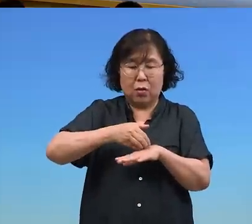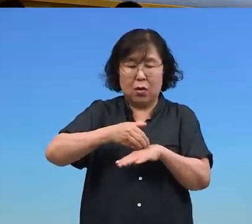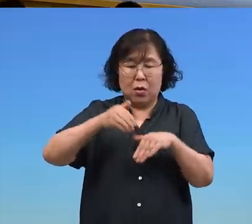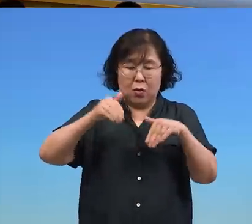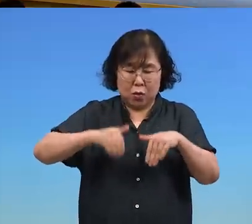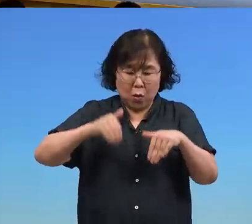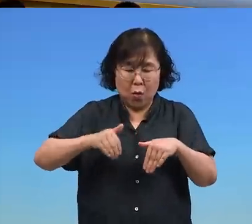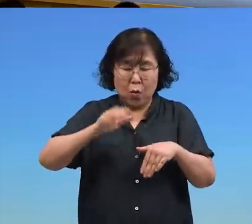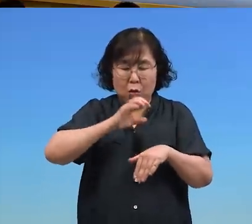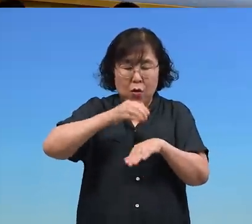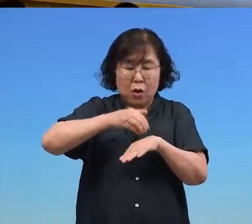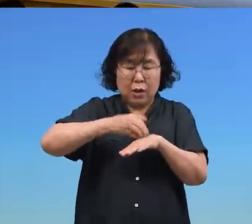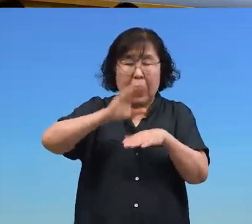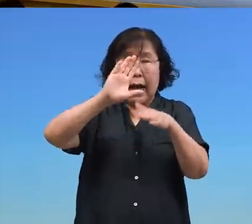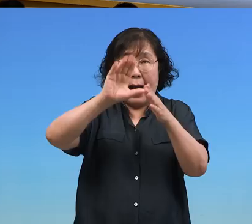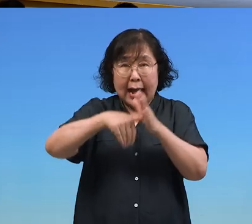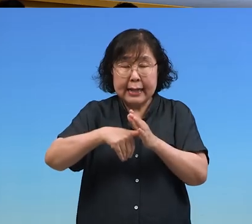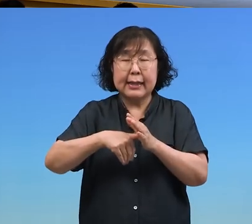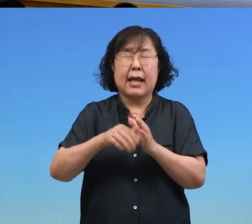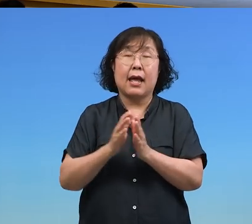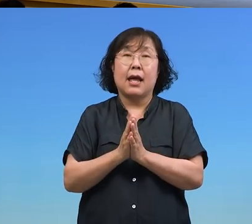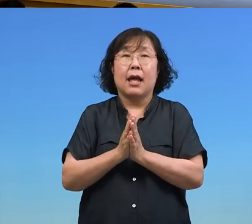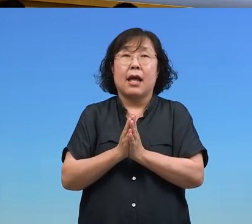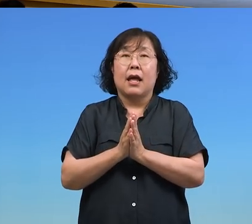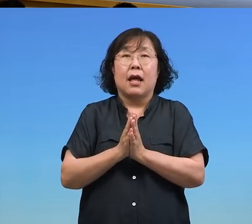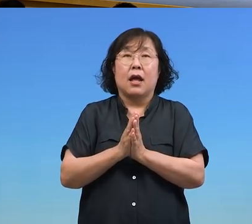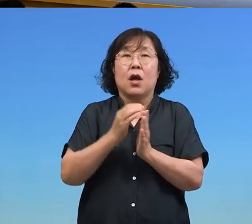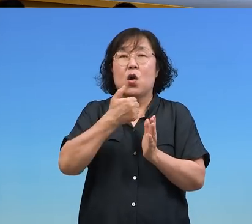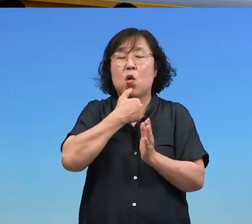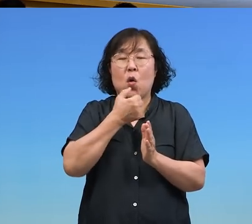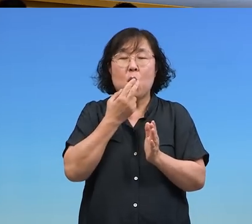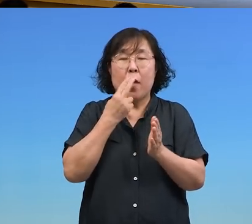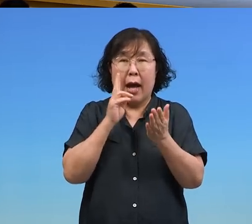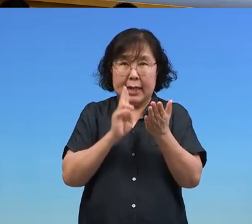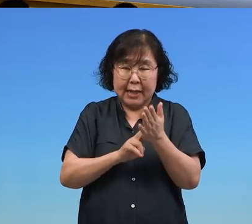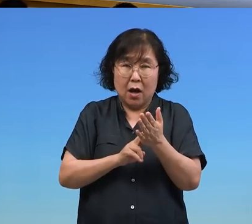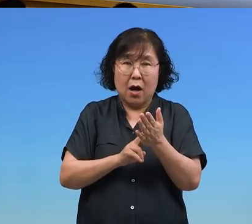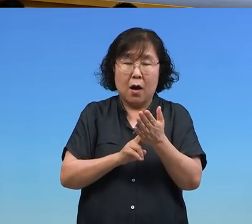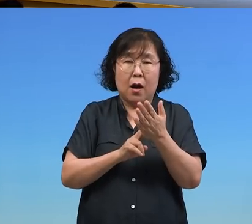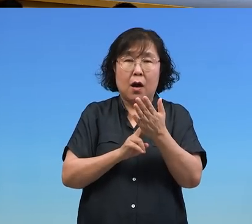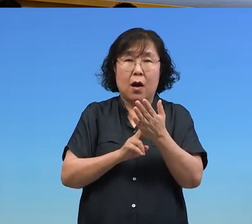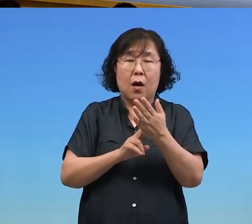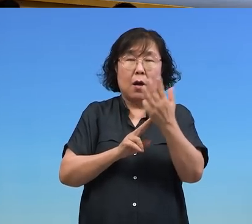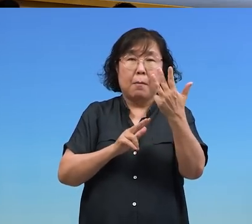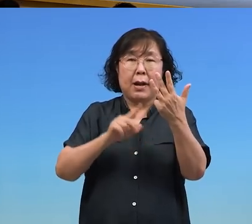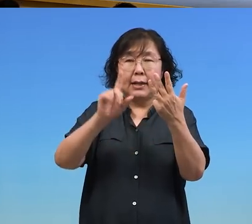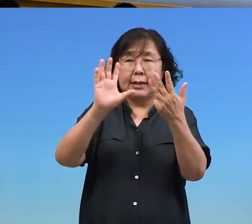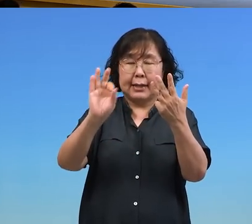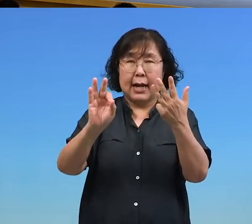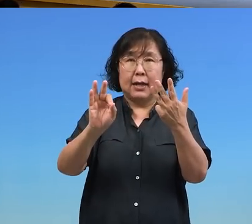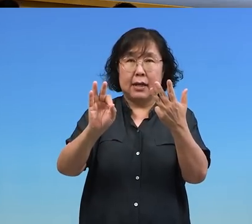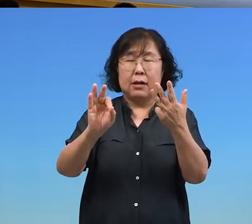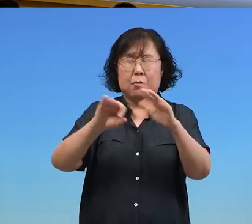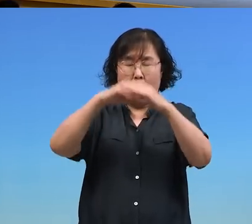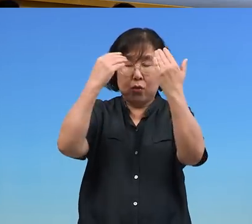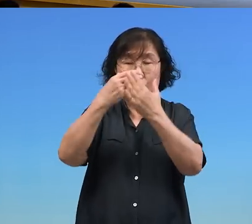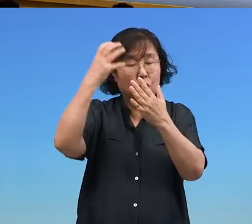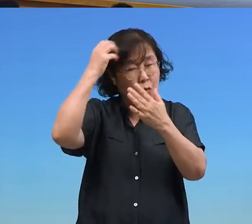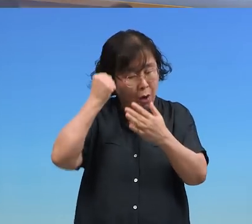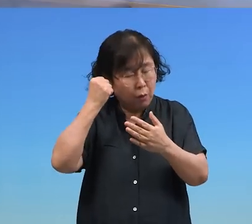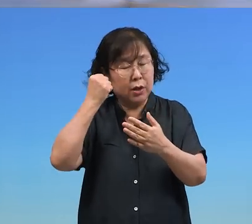했거든요 그리고 이후에는 에베소스 1장을 다 외우게 했거든요 못 외운다고 막 그러시더니 다 외우세요